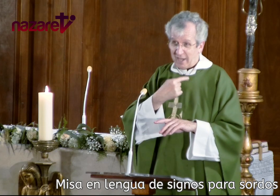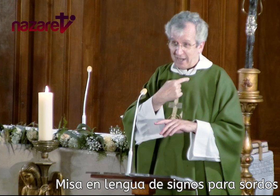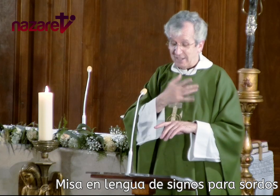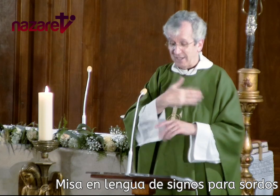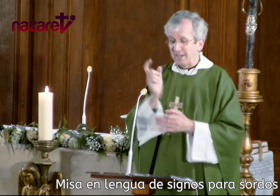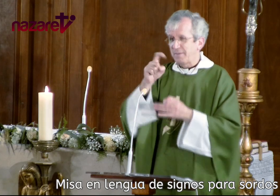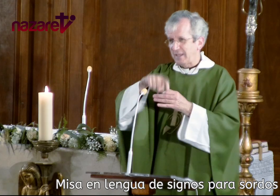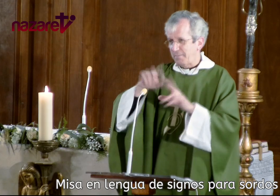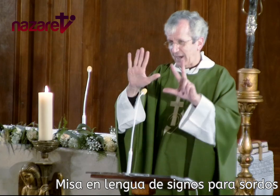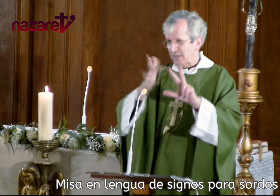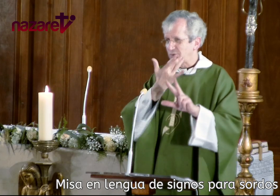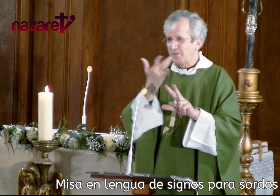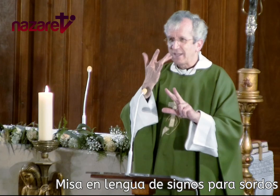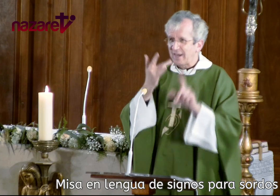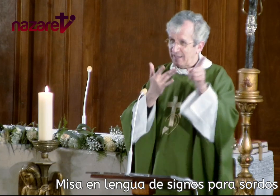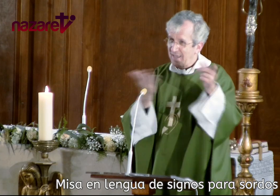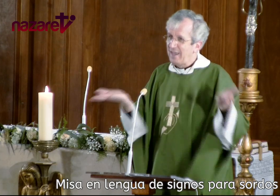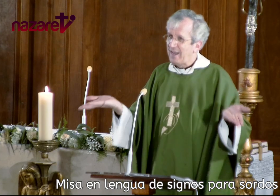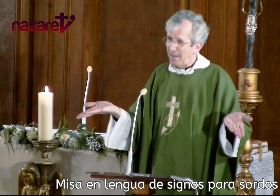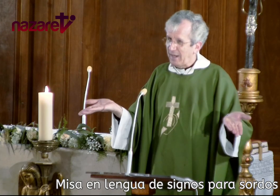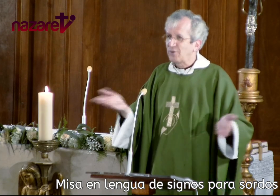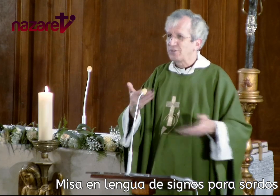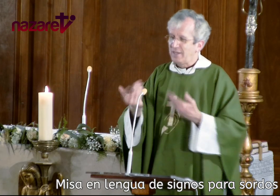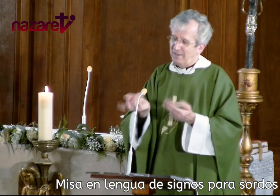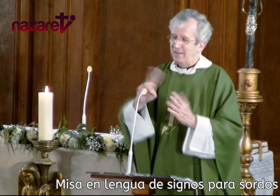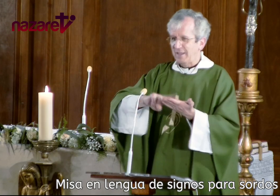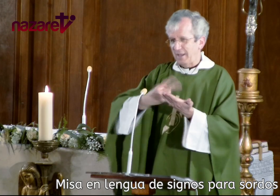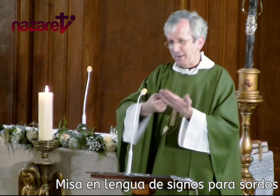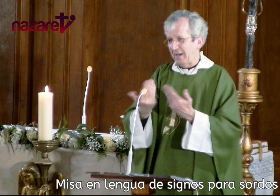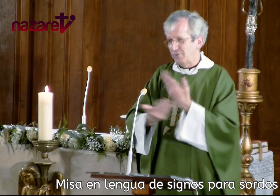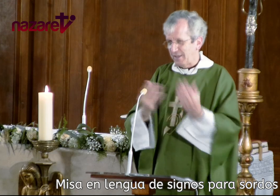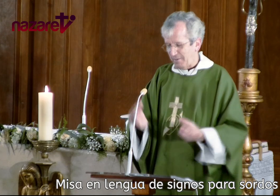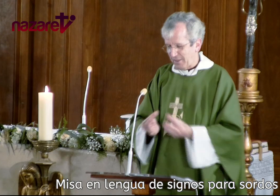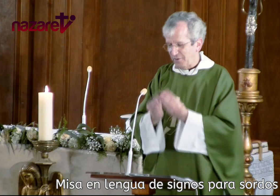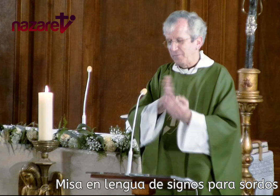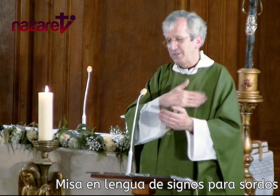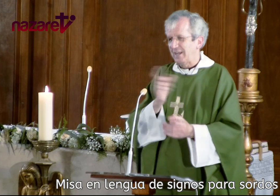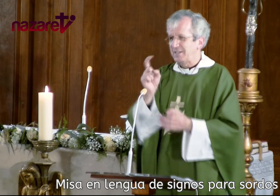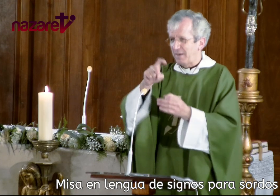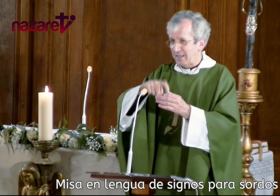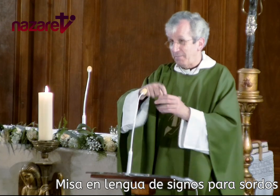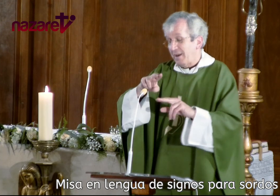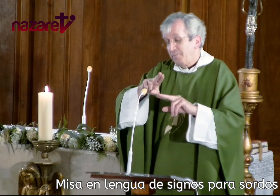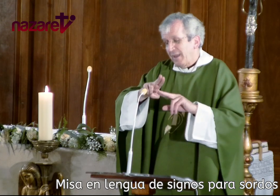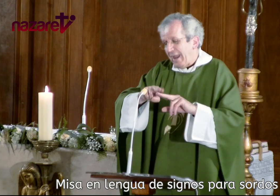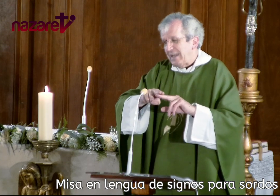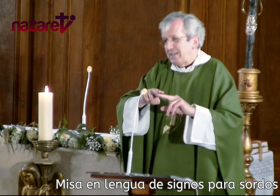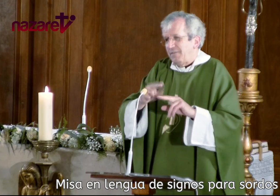queráis si queréis participar a las ocho de la tarde en la milagrosa interpretaremos la celebración por si queréis participar en esta fiesta